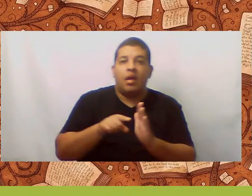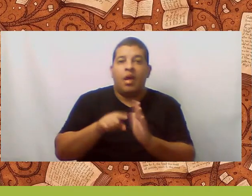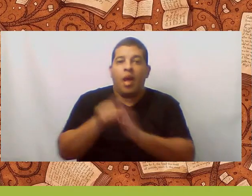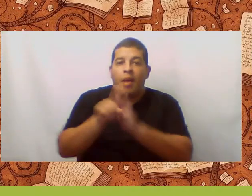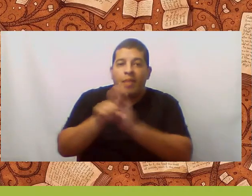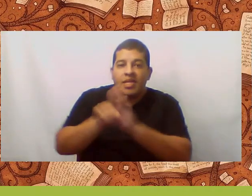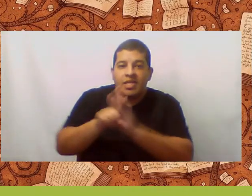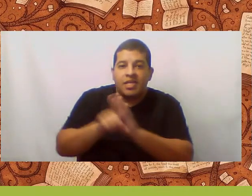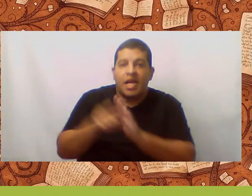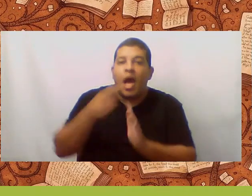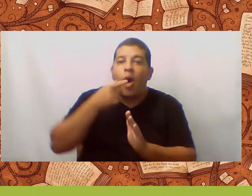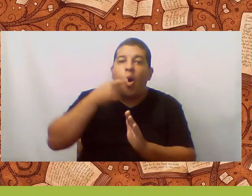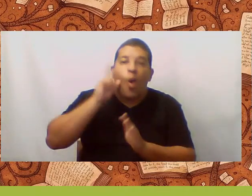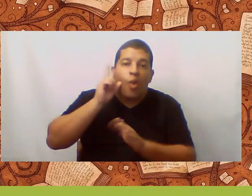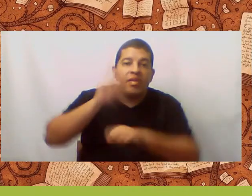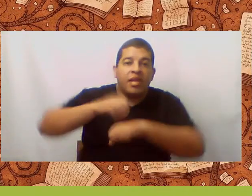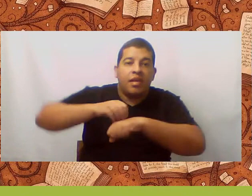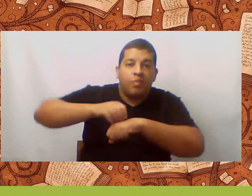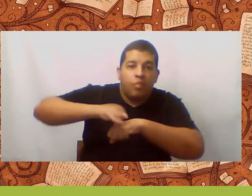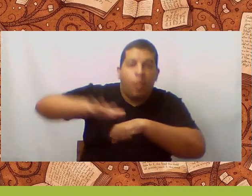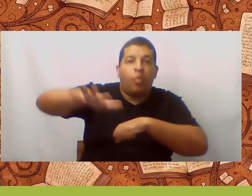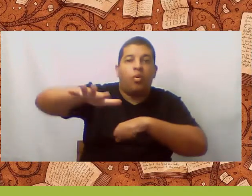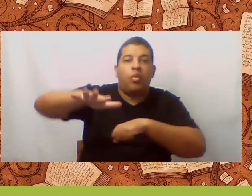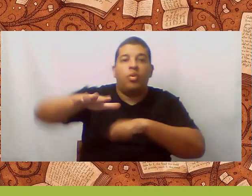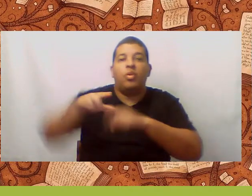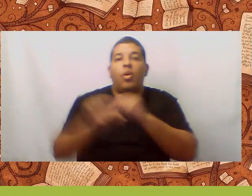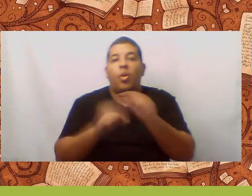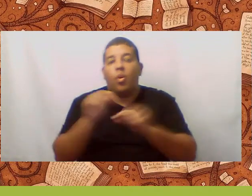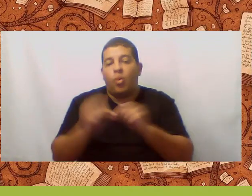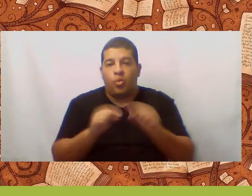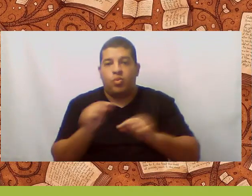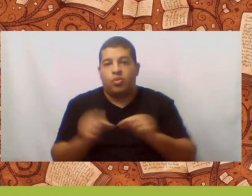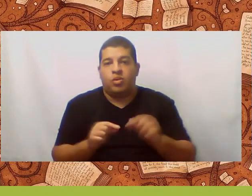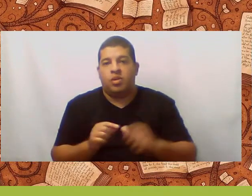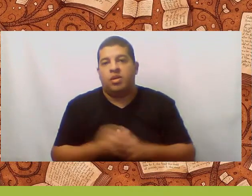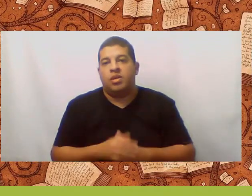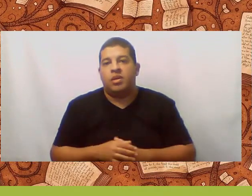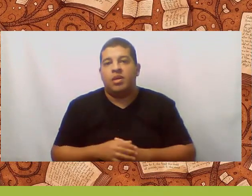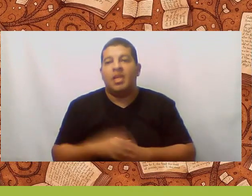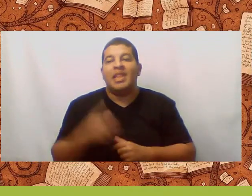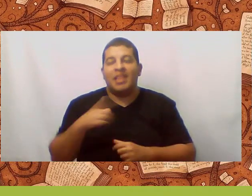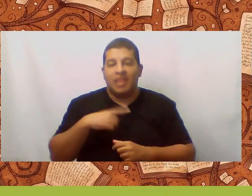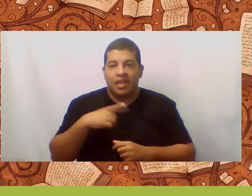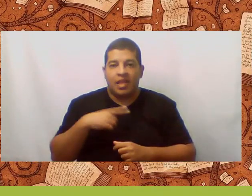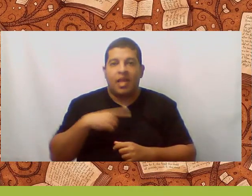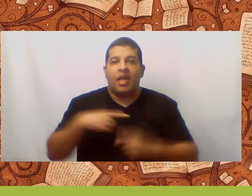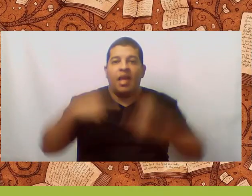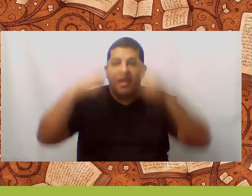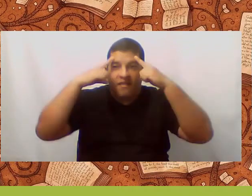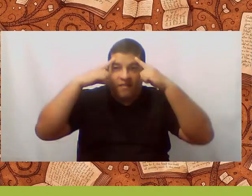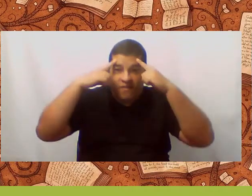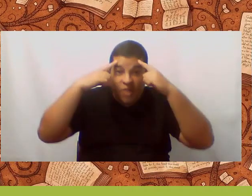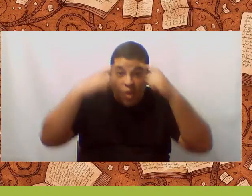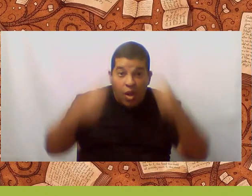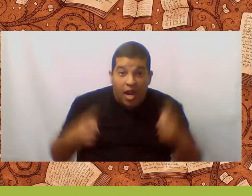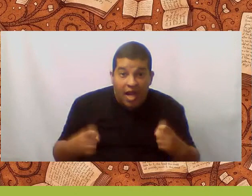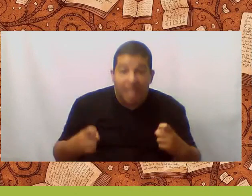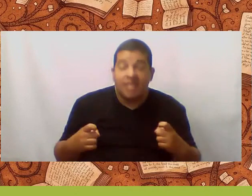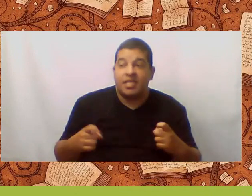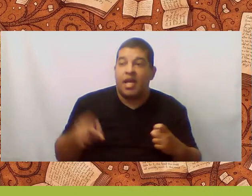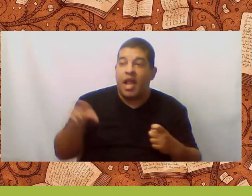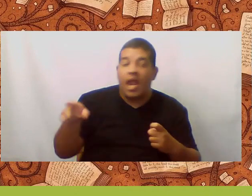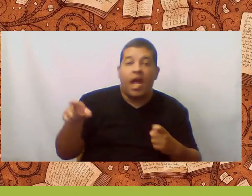Instituto Brasileiro de Geografia e Estatística mostra que existe uma violência contra as moças